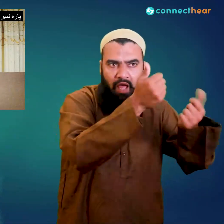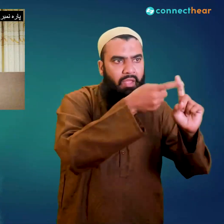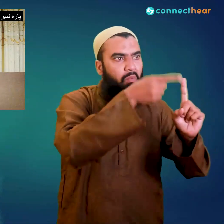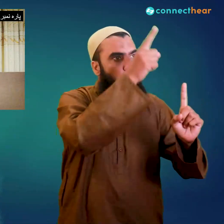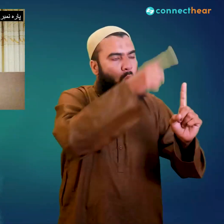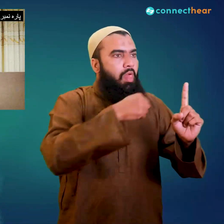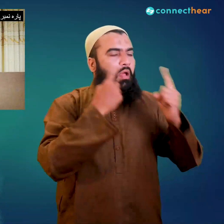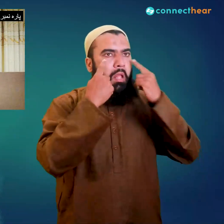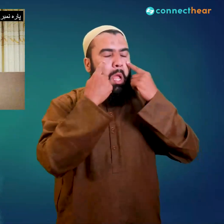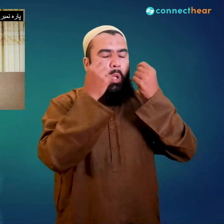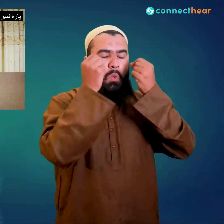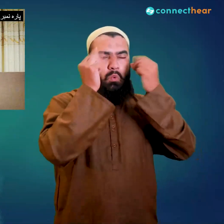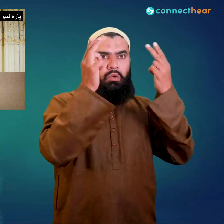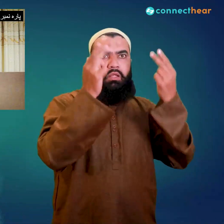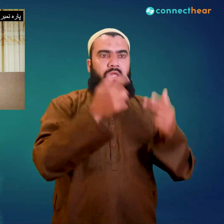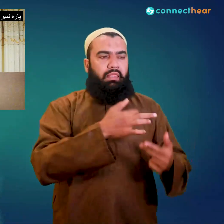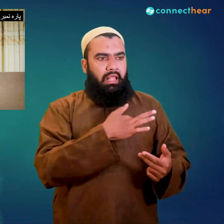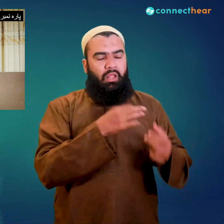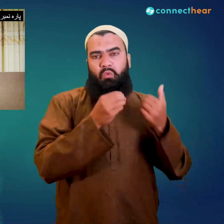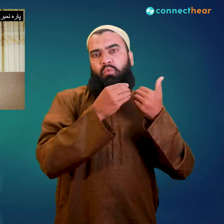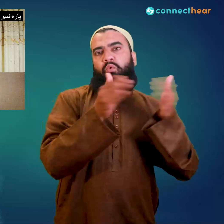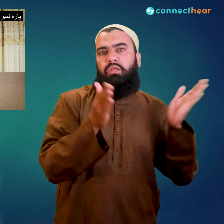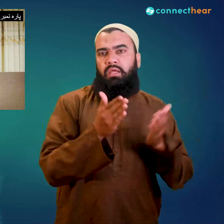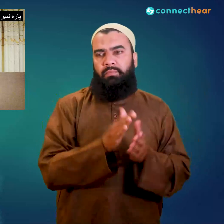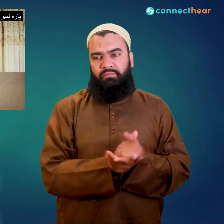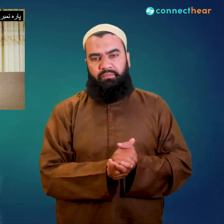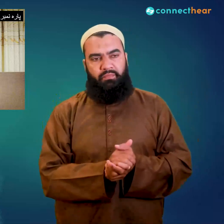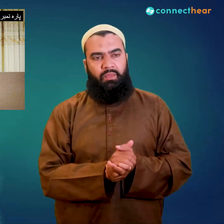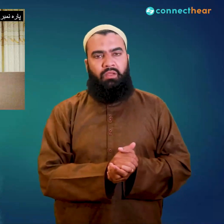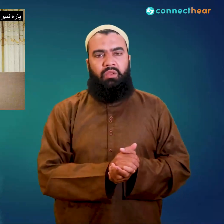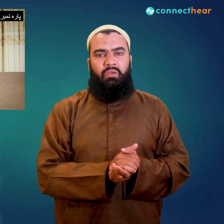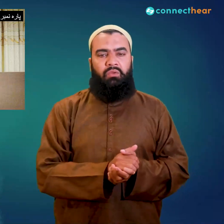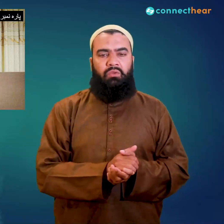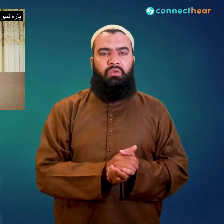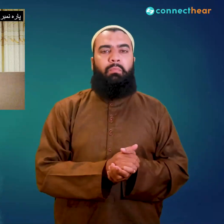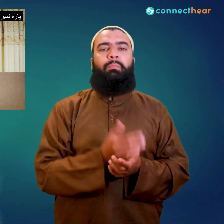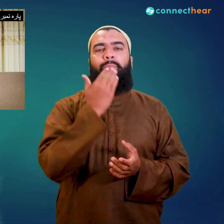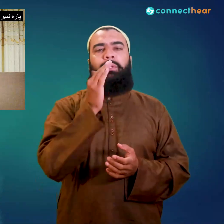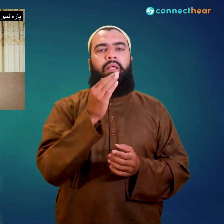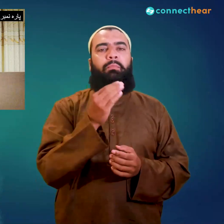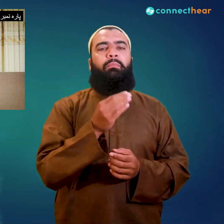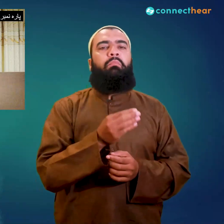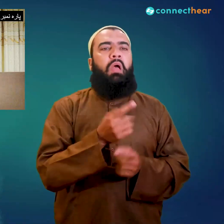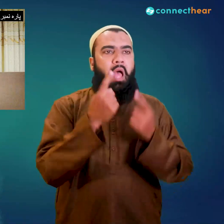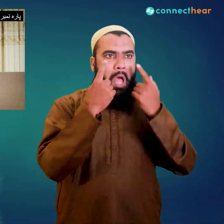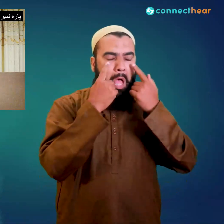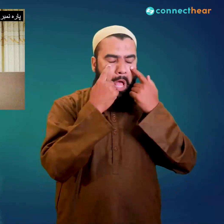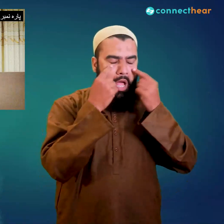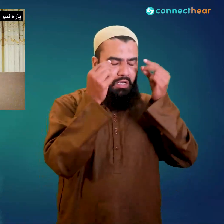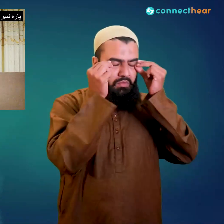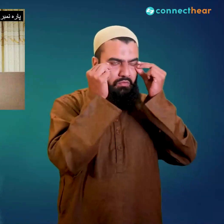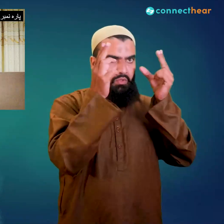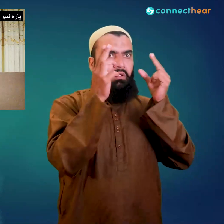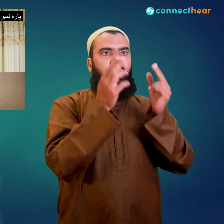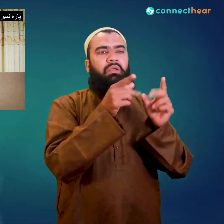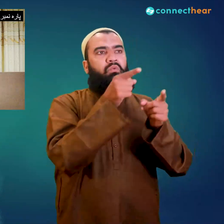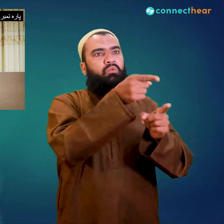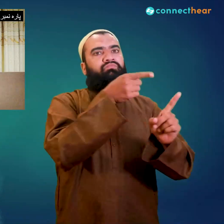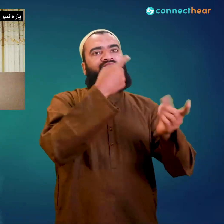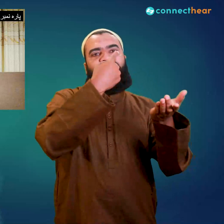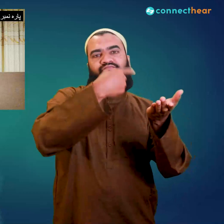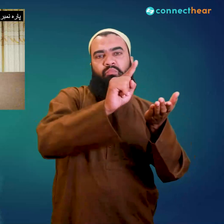کا، اللہ کے احکامات کا، یہ جو جاننے والا ہے یہ بینا کی طرح ہے جس کو راستہ سجھائی دے رہا